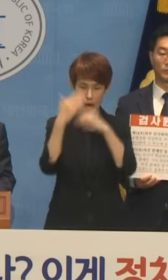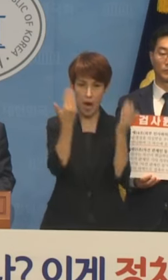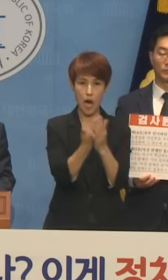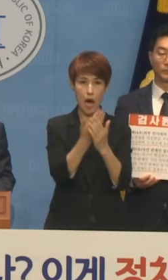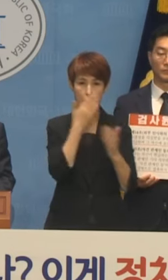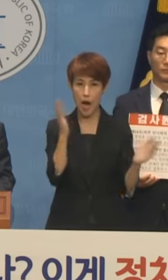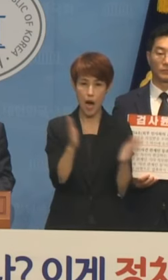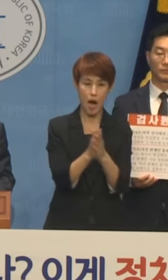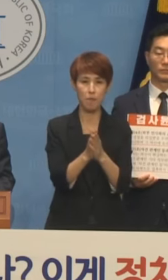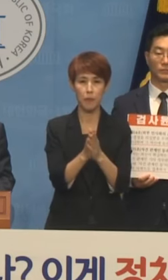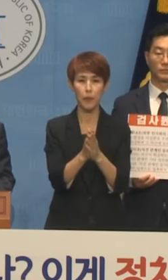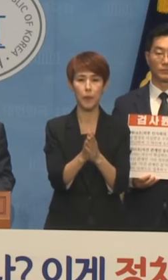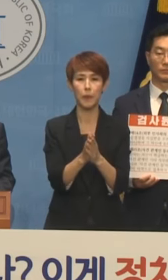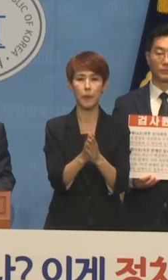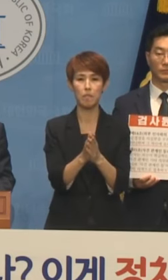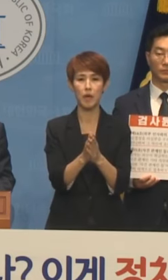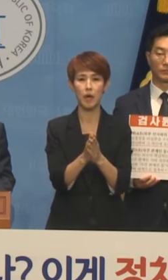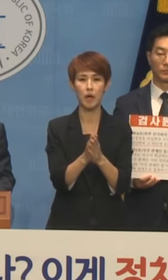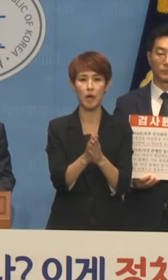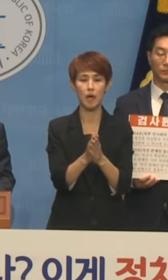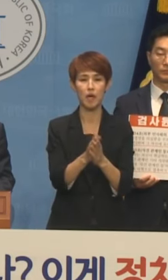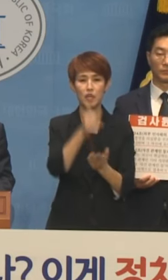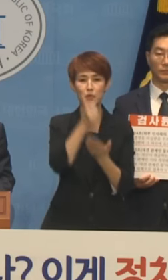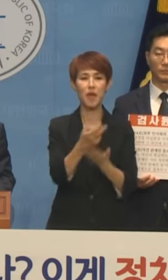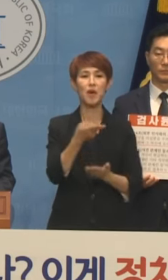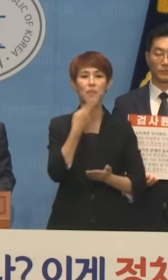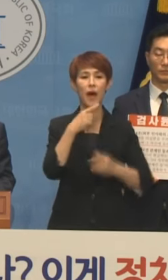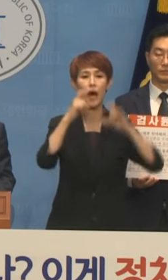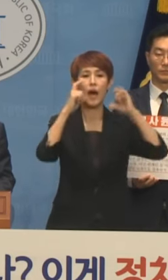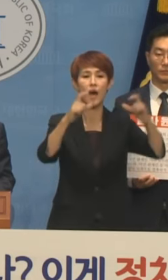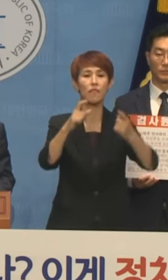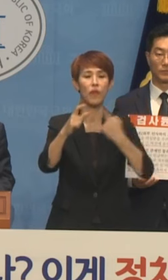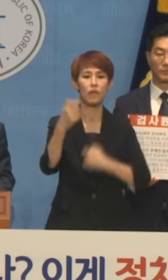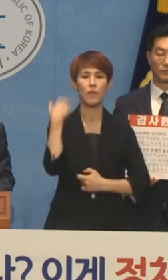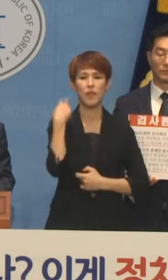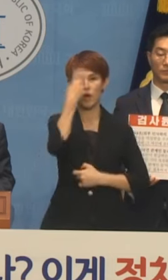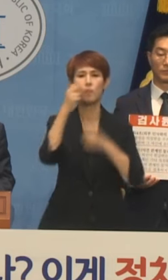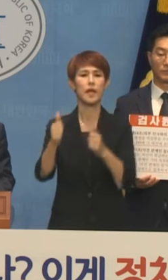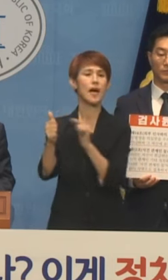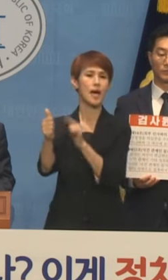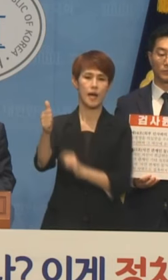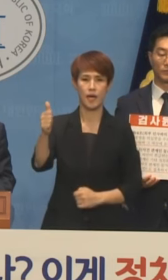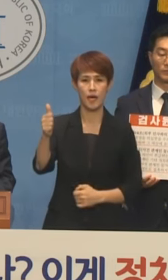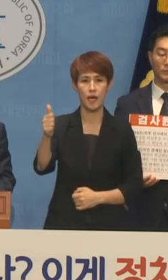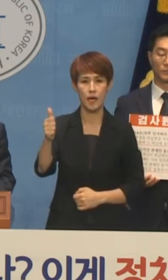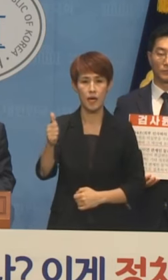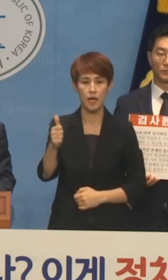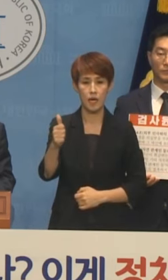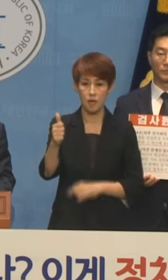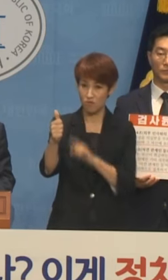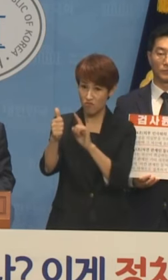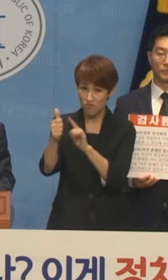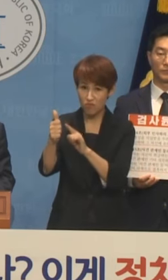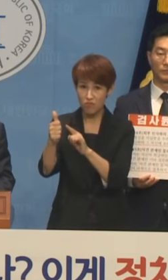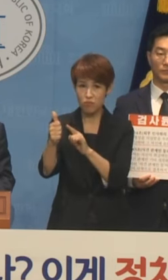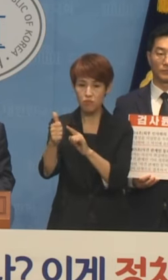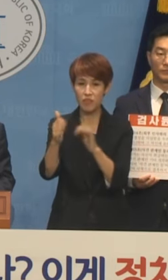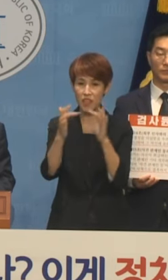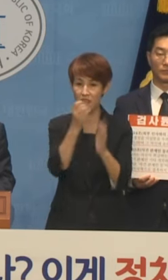한꺼번에 땡처리하듯이 무혐의 불기소 처분한 담당 검사였습니다. 김영철 검사는 한